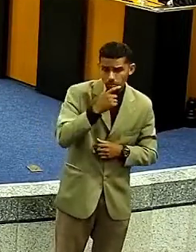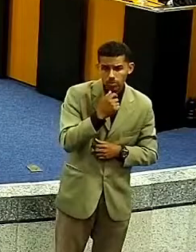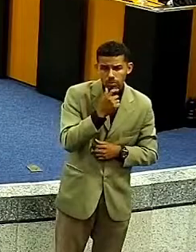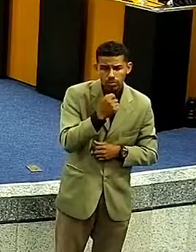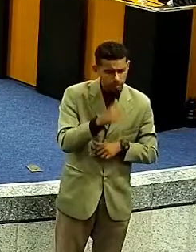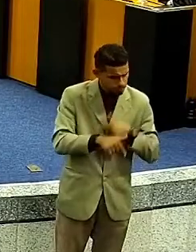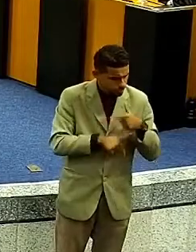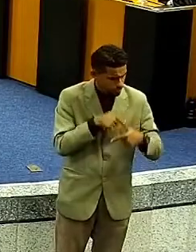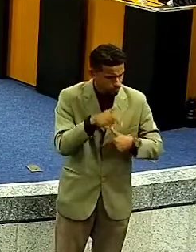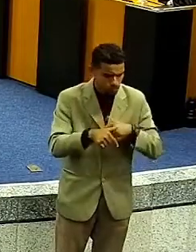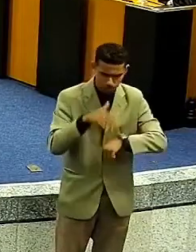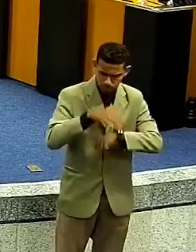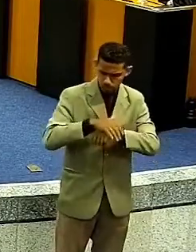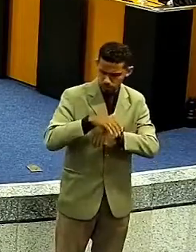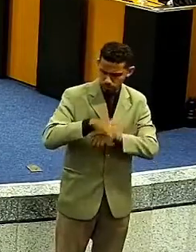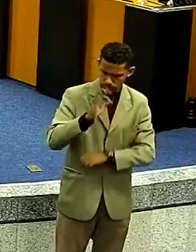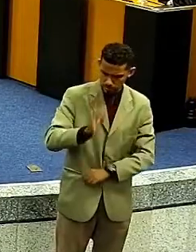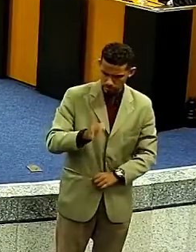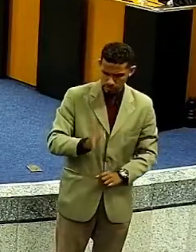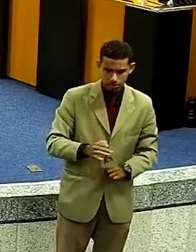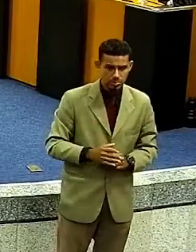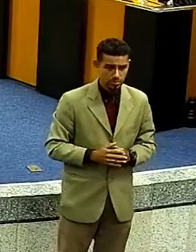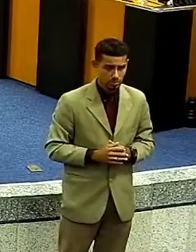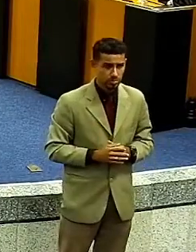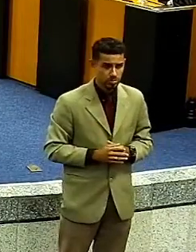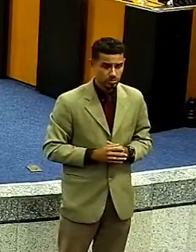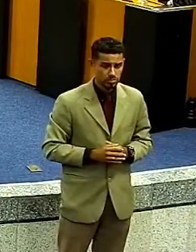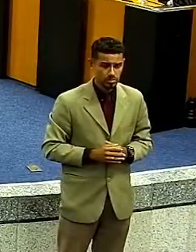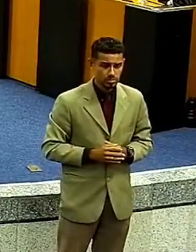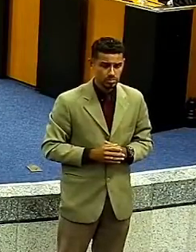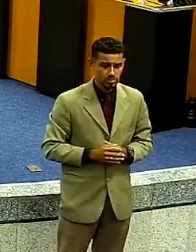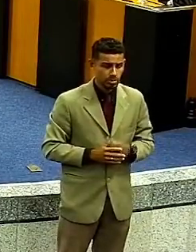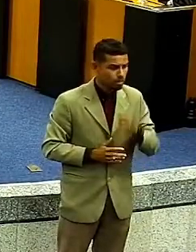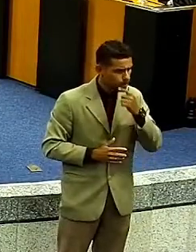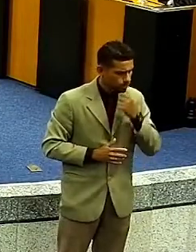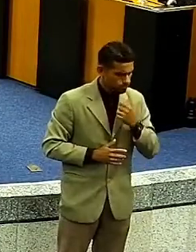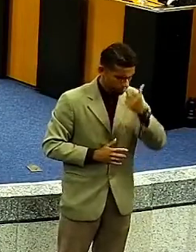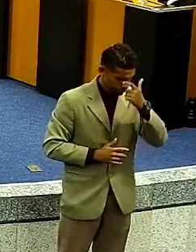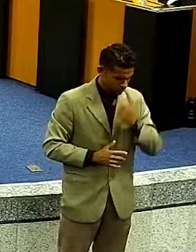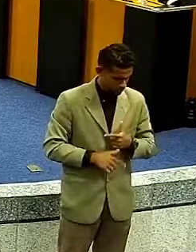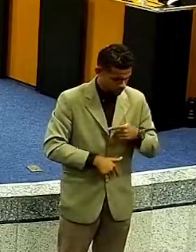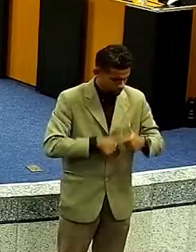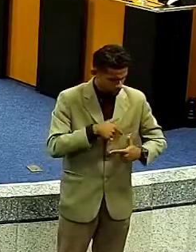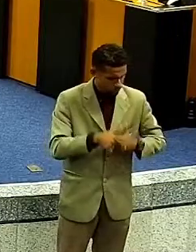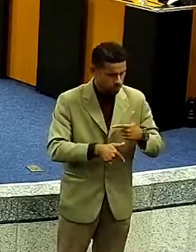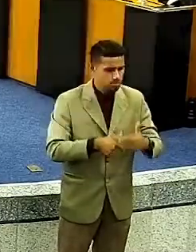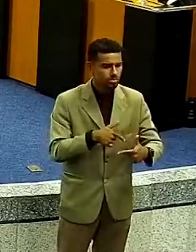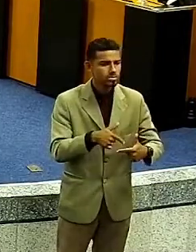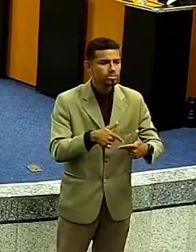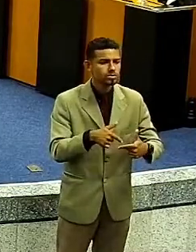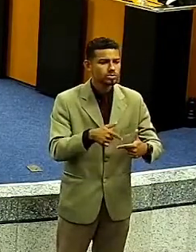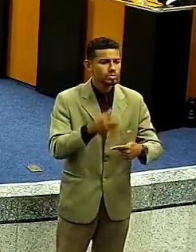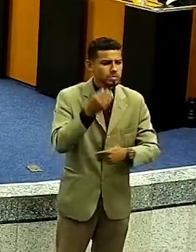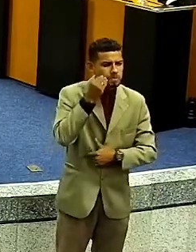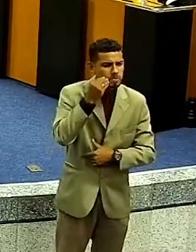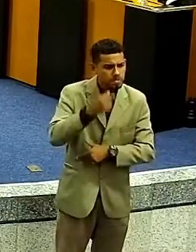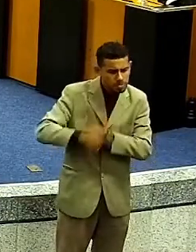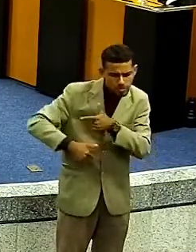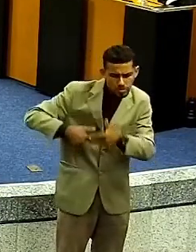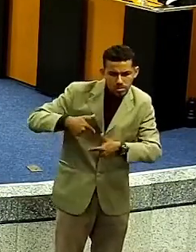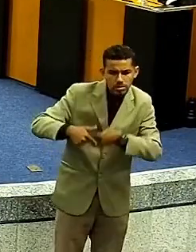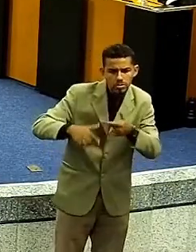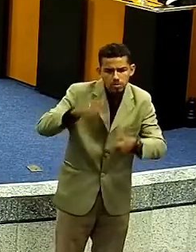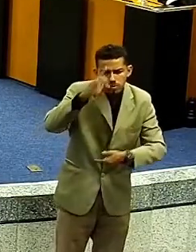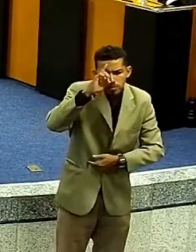procurou fazer a coisa corretamente como um homem que tem sido tem tentado ser